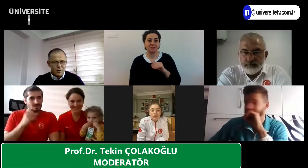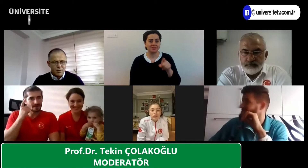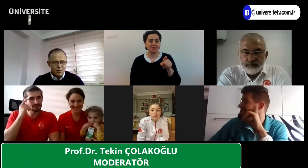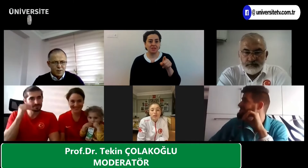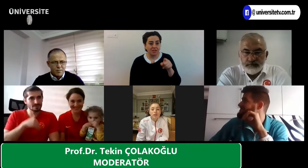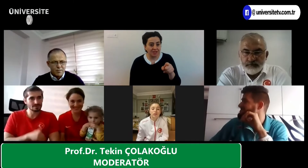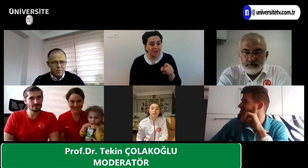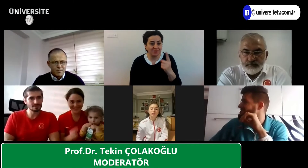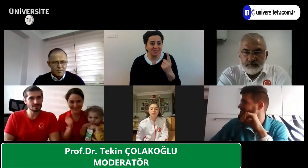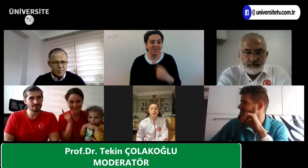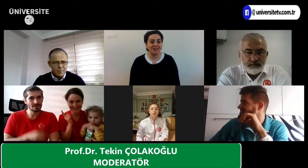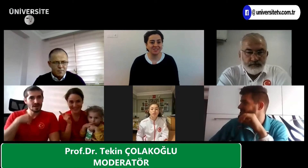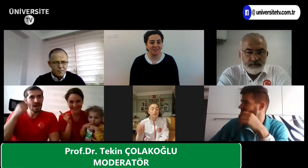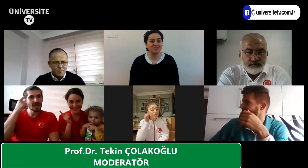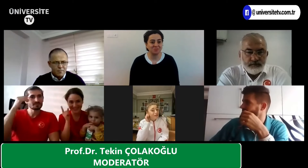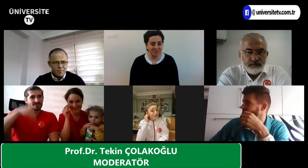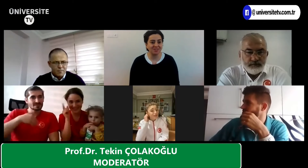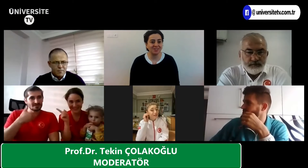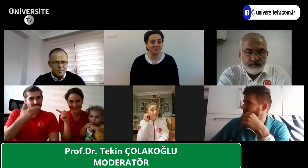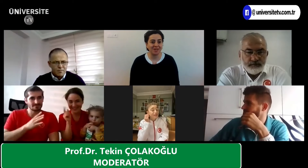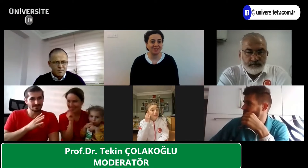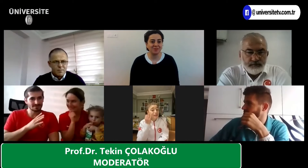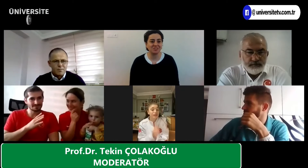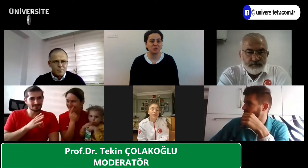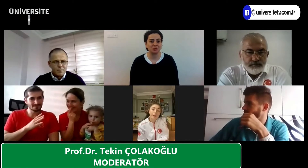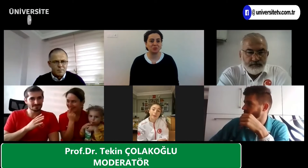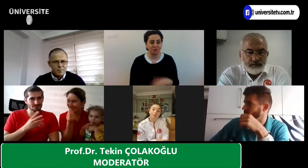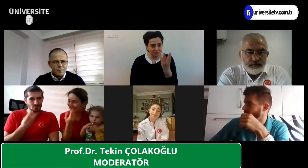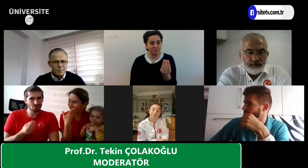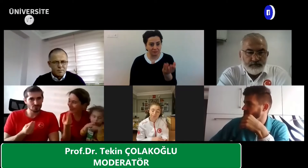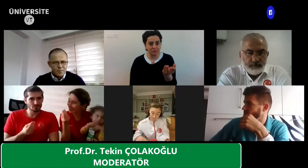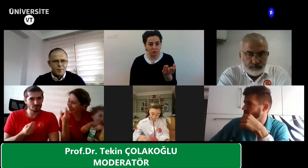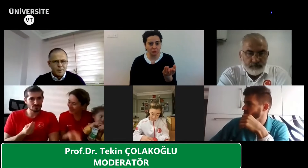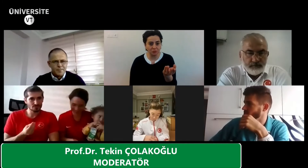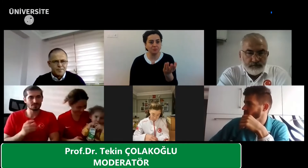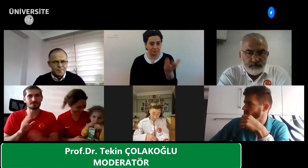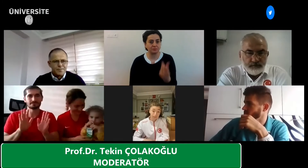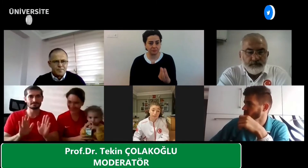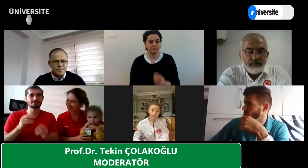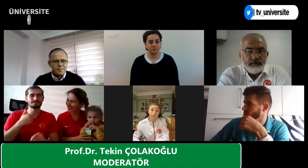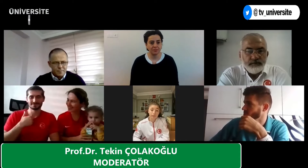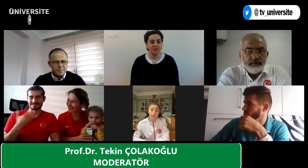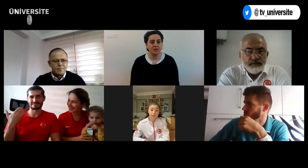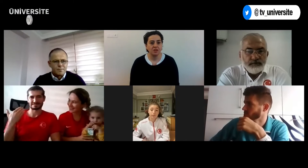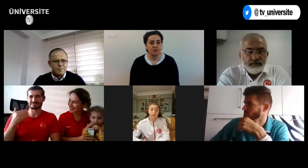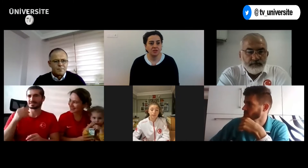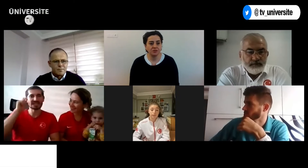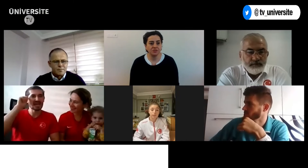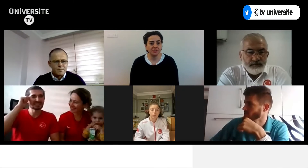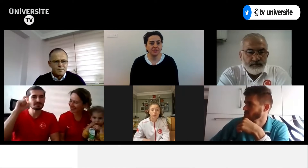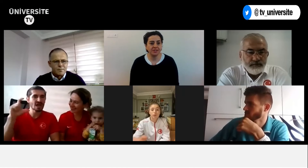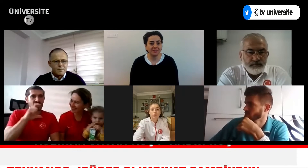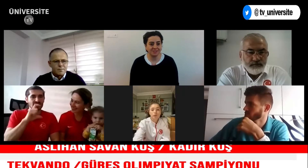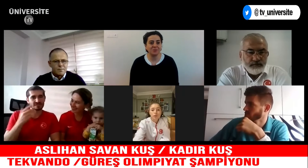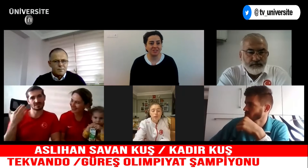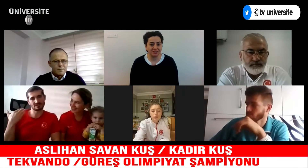Kadir söz istiyor sanırım. Bir şey geldi aklıma, eklemek istiyorum diyor. Olur mu? Daha